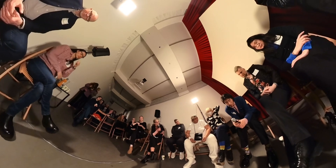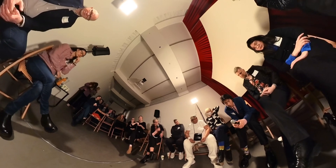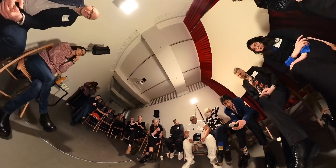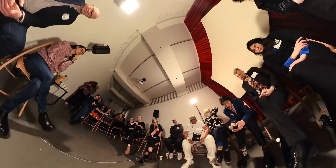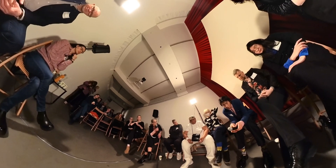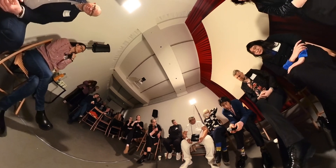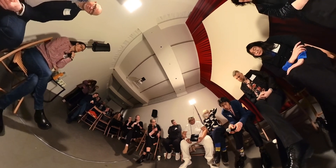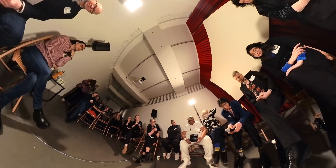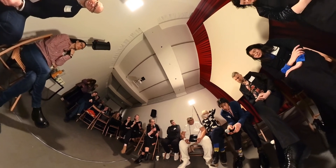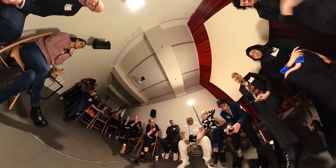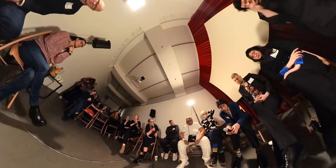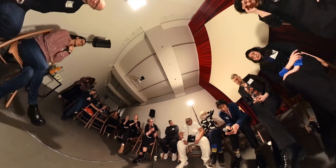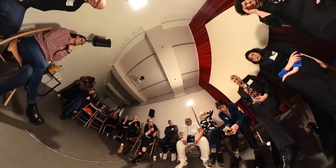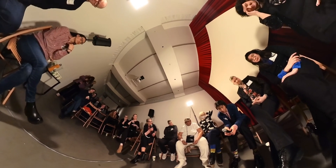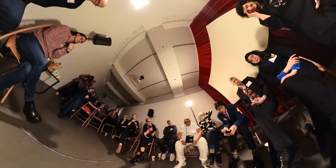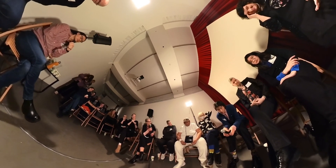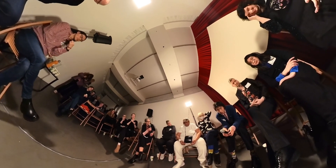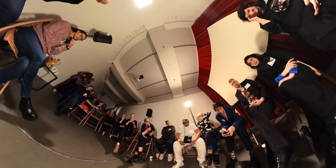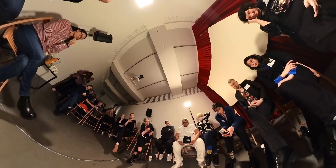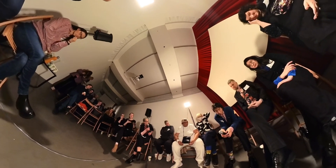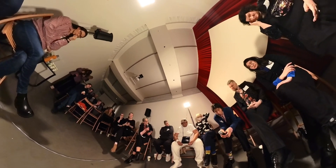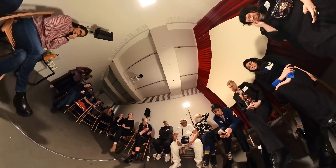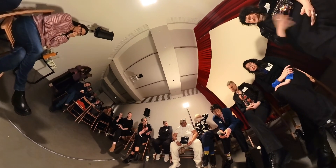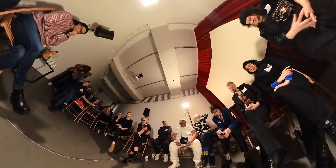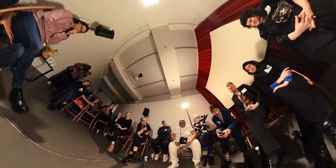tvoří vlastní umění.